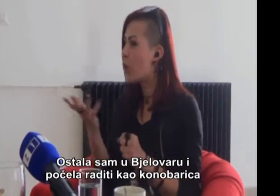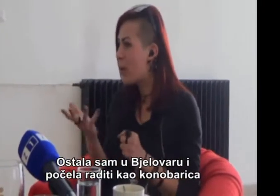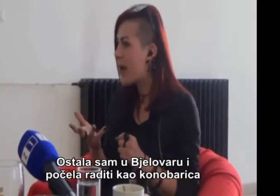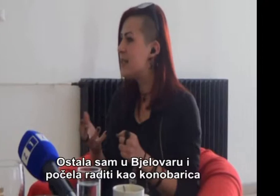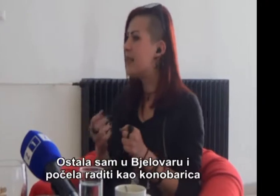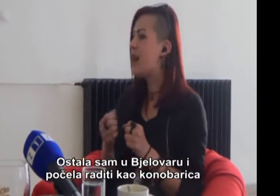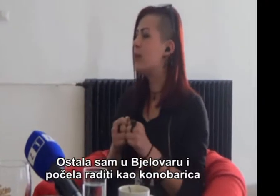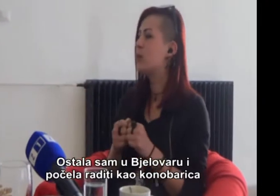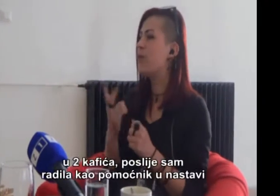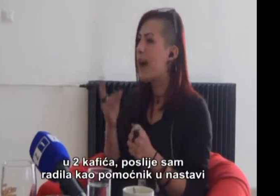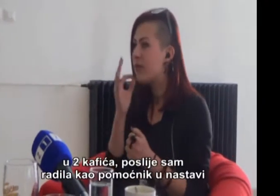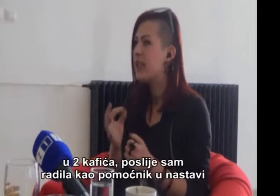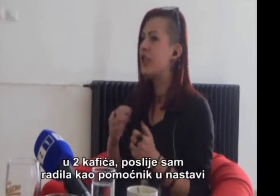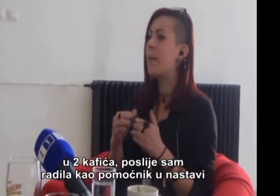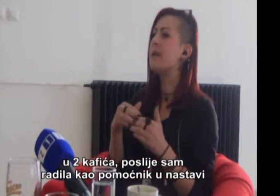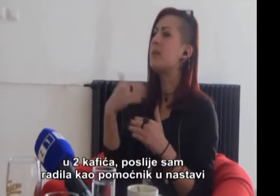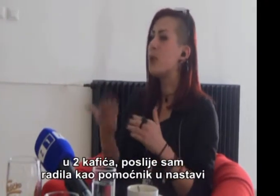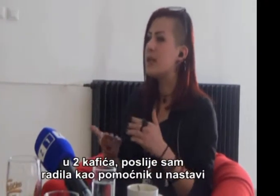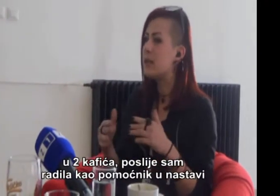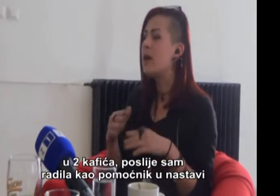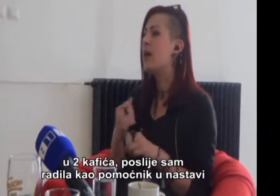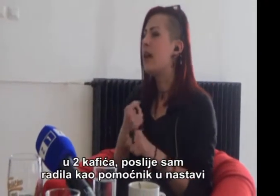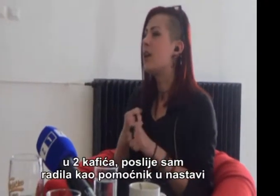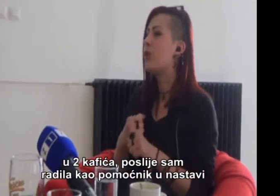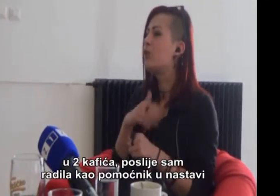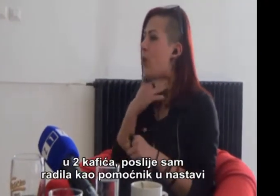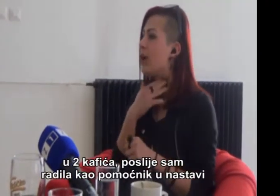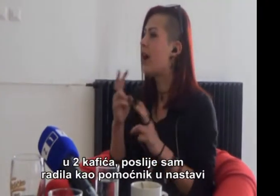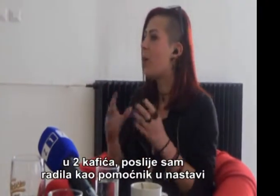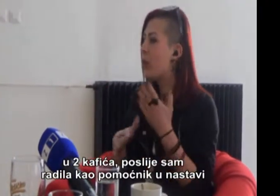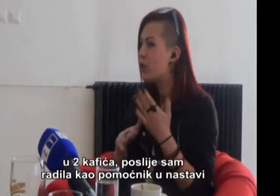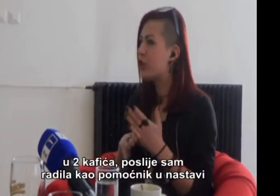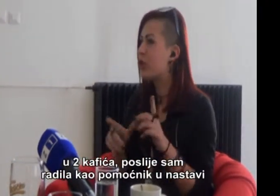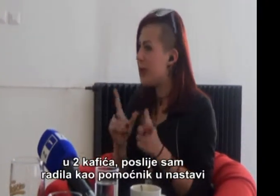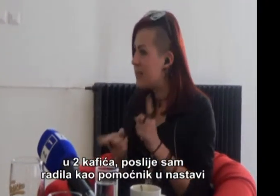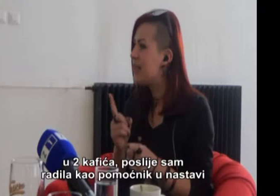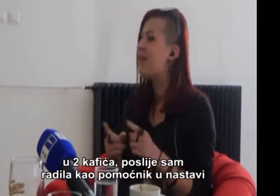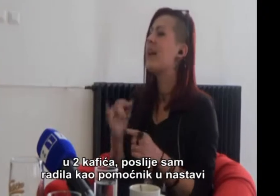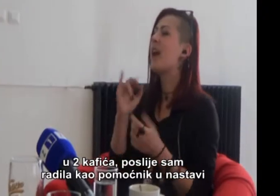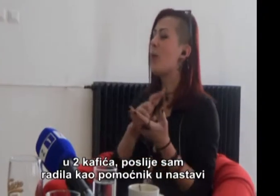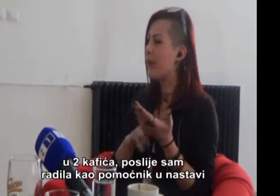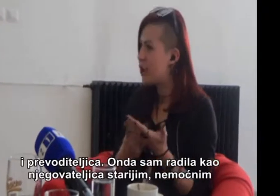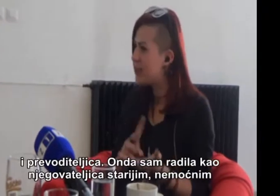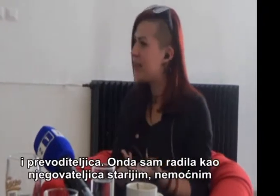puno bajica, urban kapita, pa sam počin radila u školi kao pomoćnik u nastavi i kao